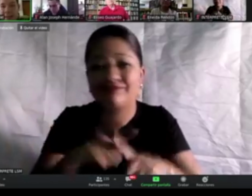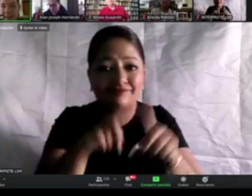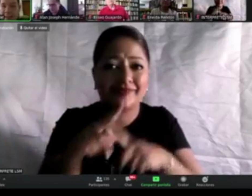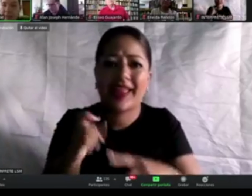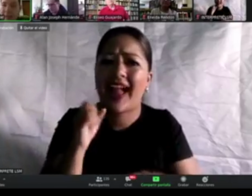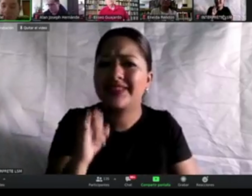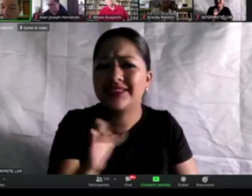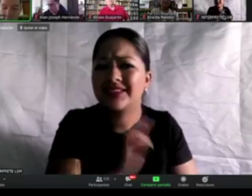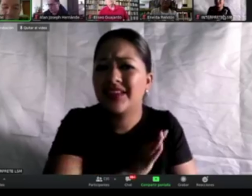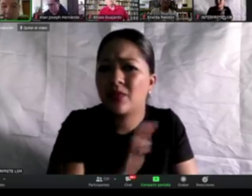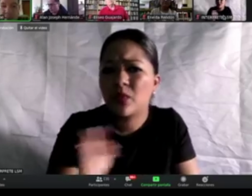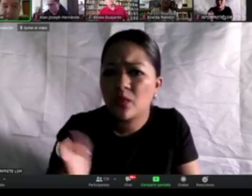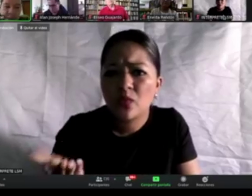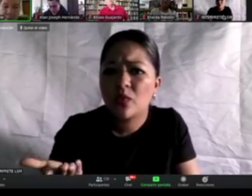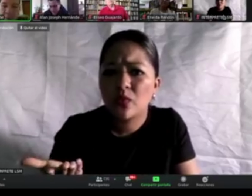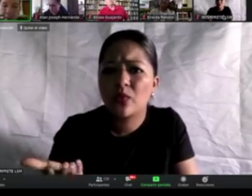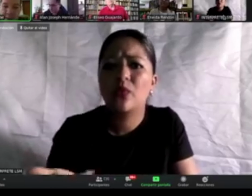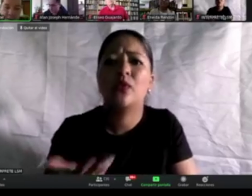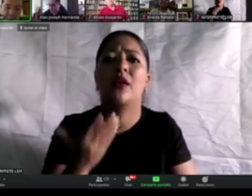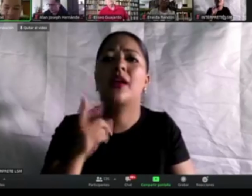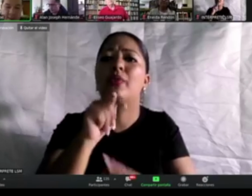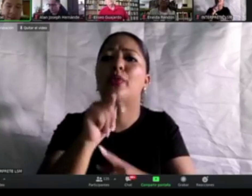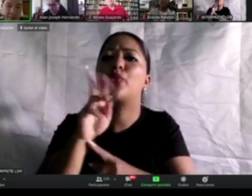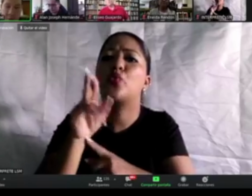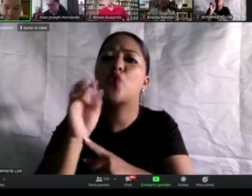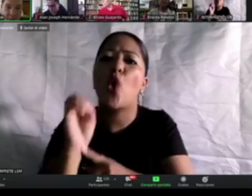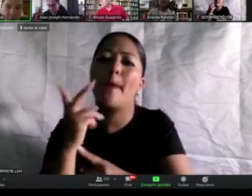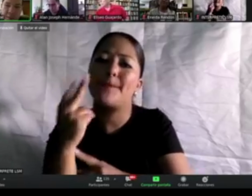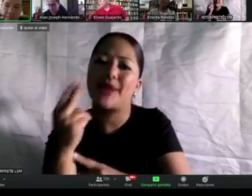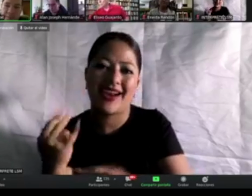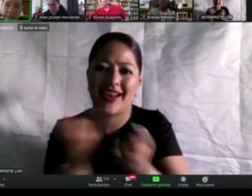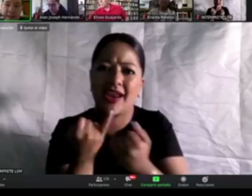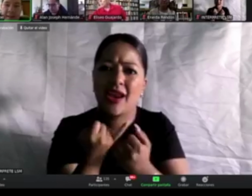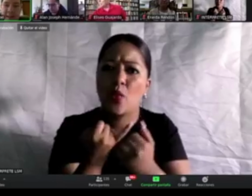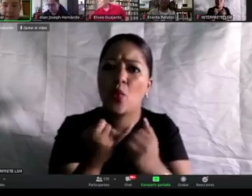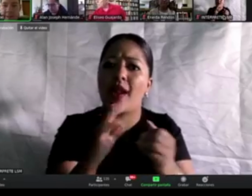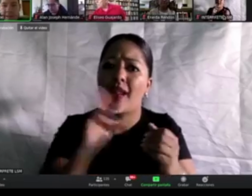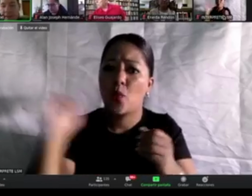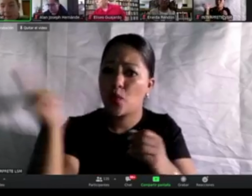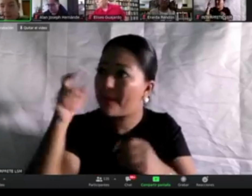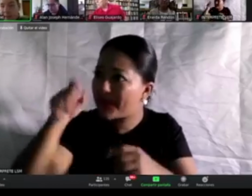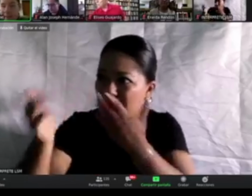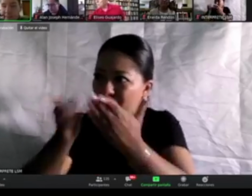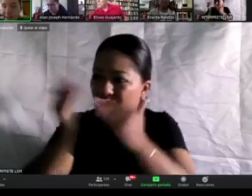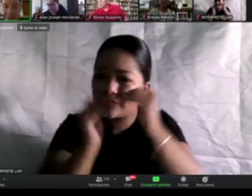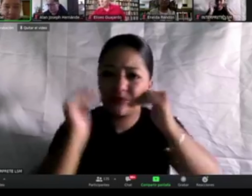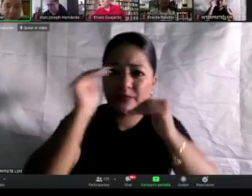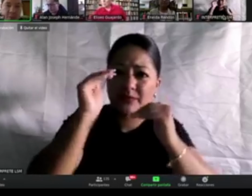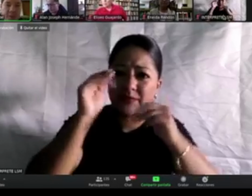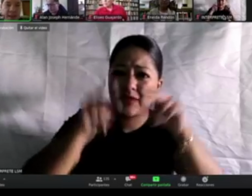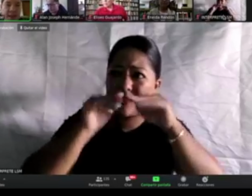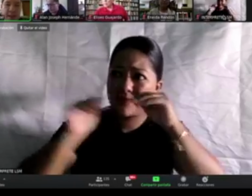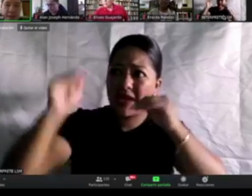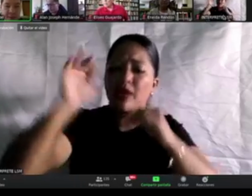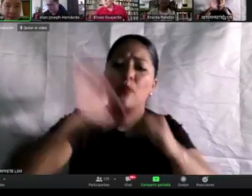ir generando también tutores pares un tutor pares es un estudiante de un grado superior que quiera a través de su servicio